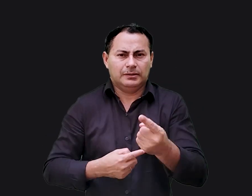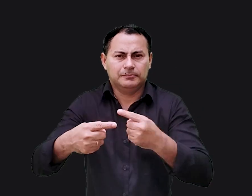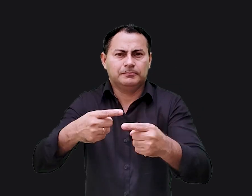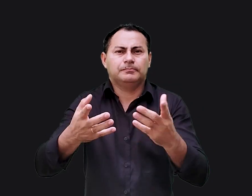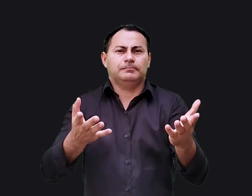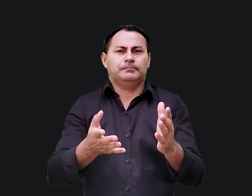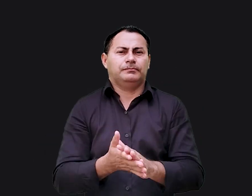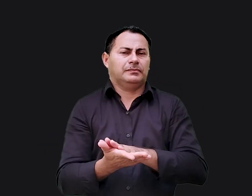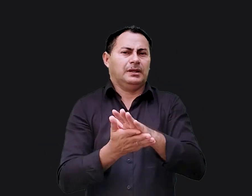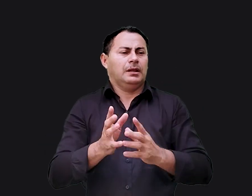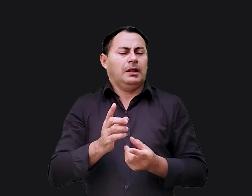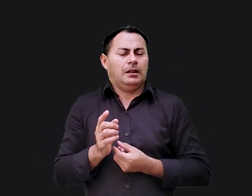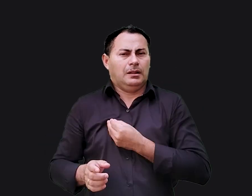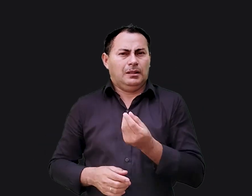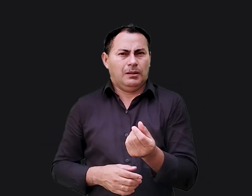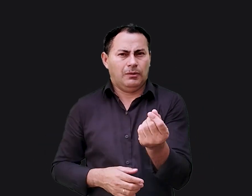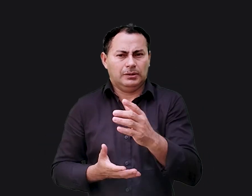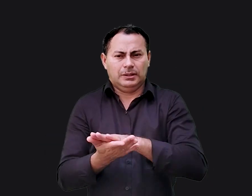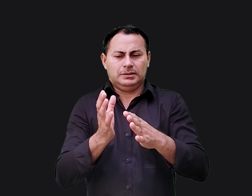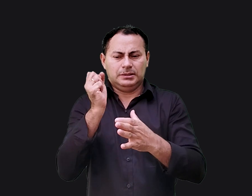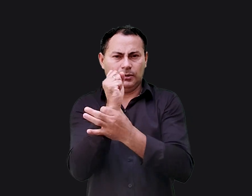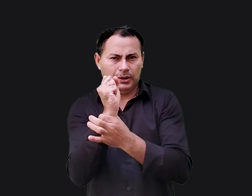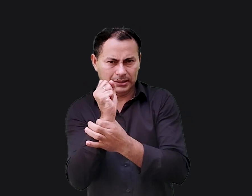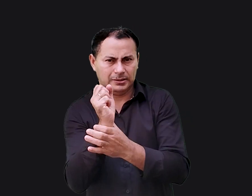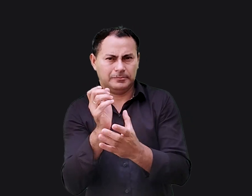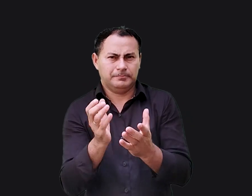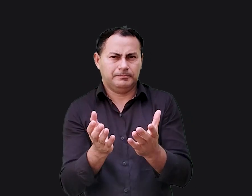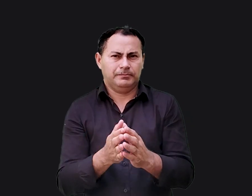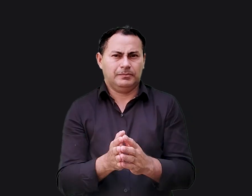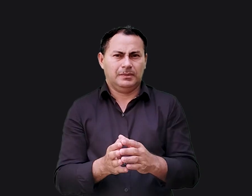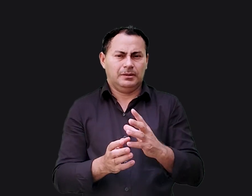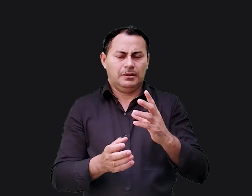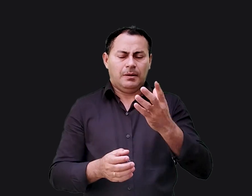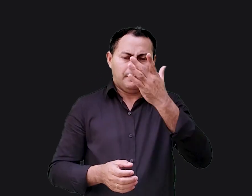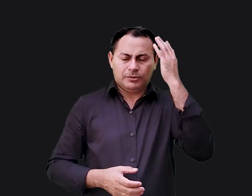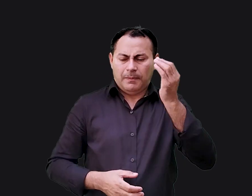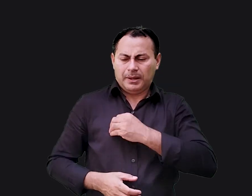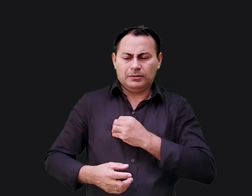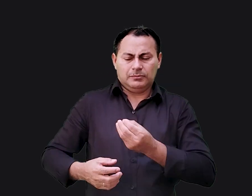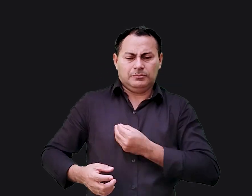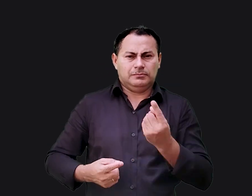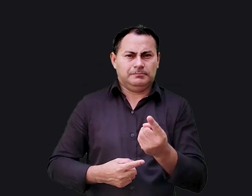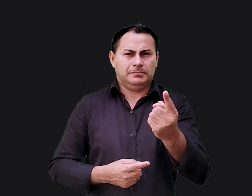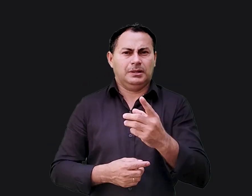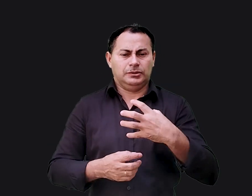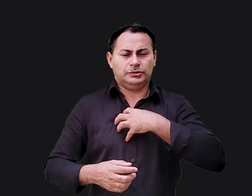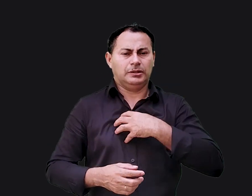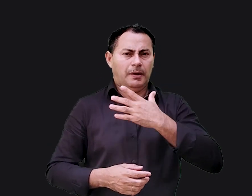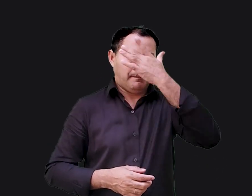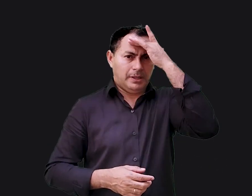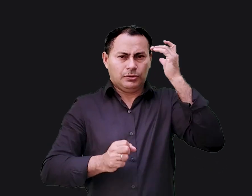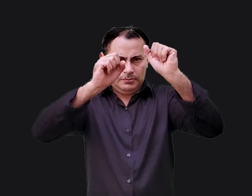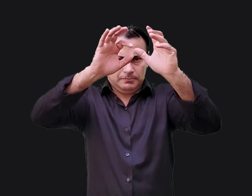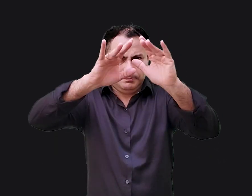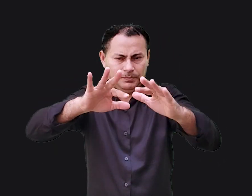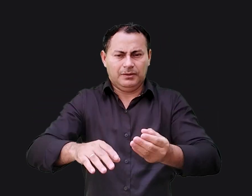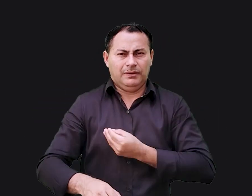nem prosperidade, nem longevidade, nem segurança. O ímpio não viverá a eternidade da maneira que o homem